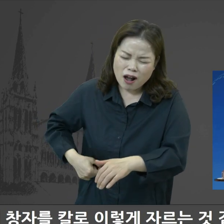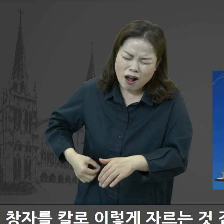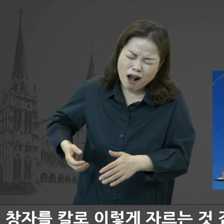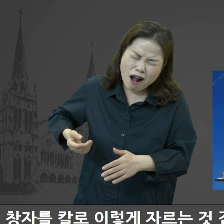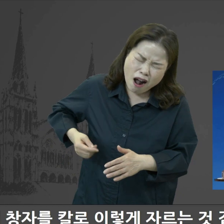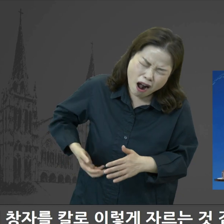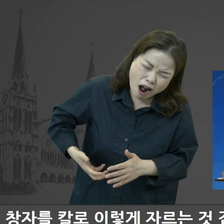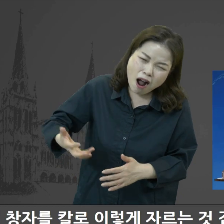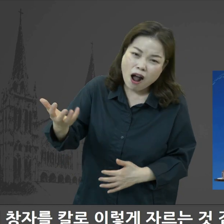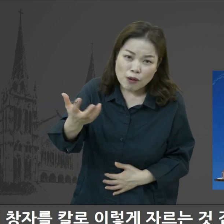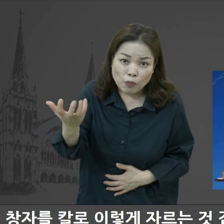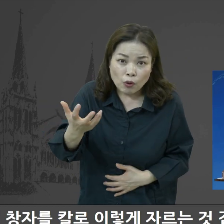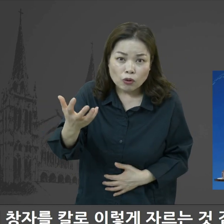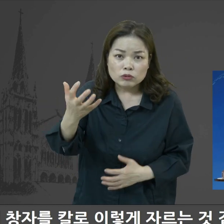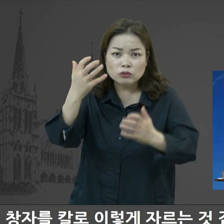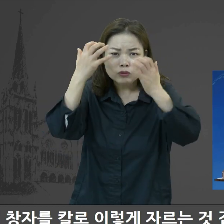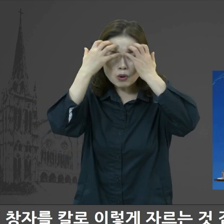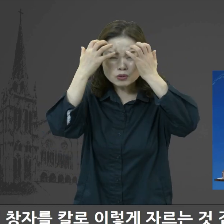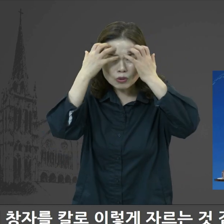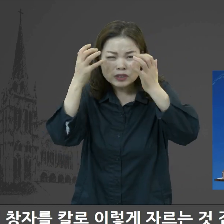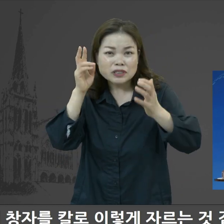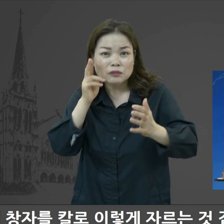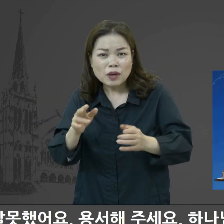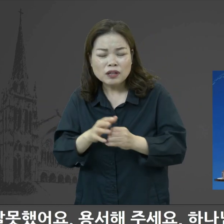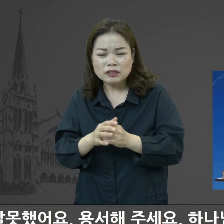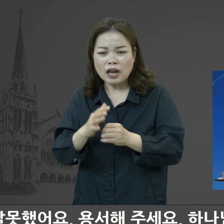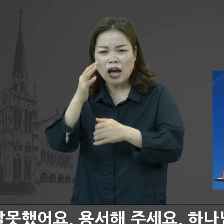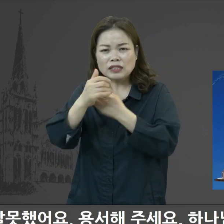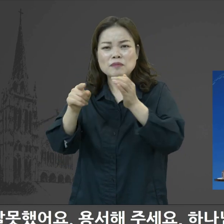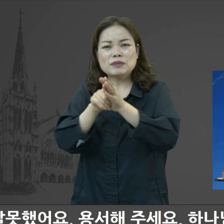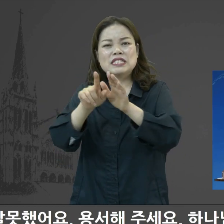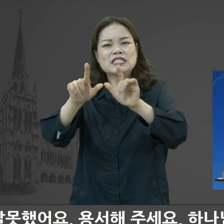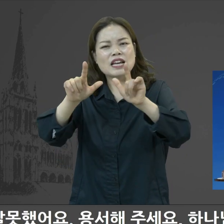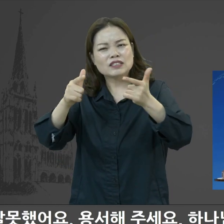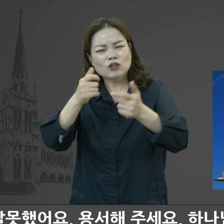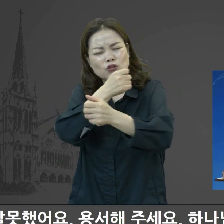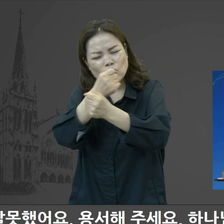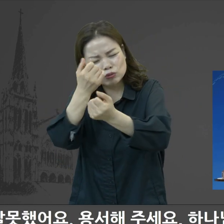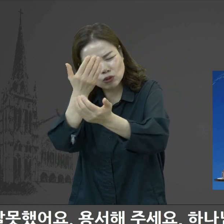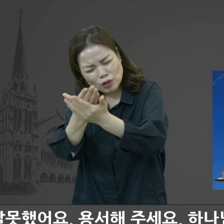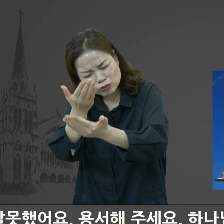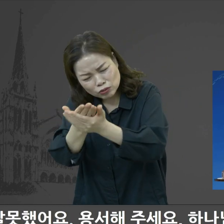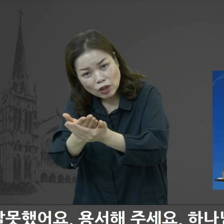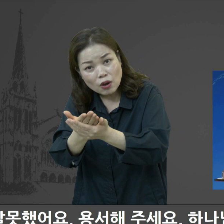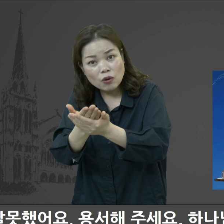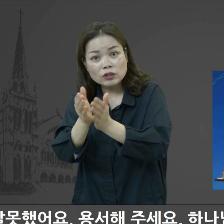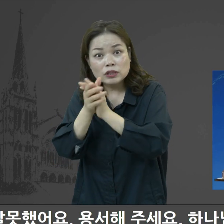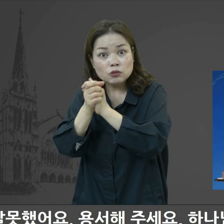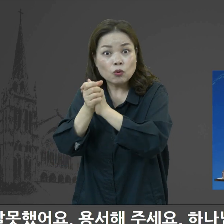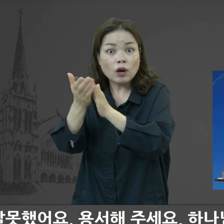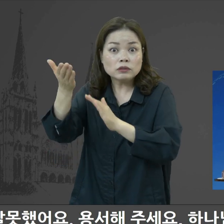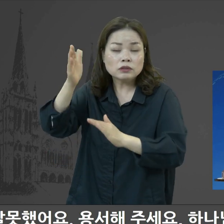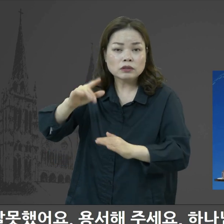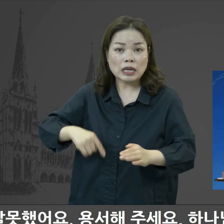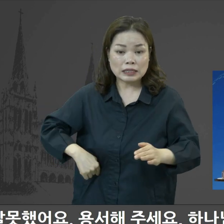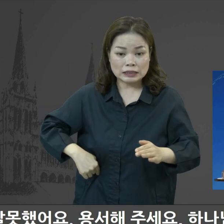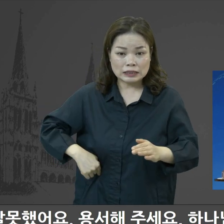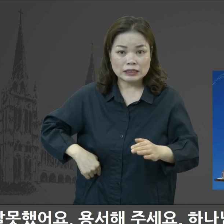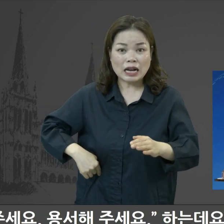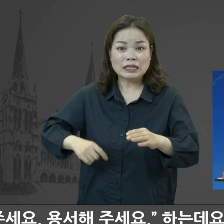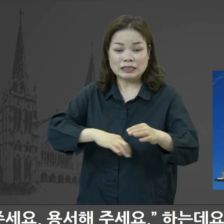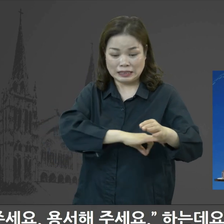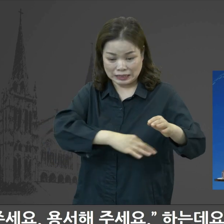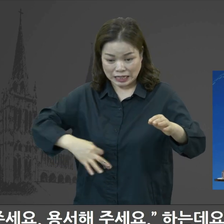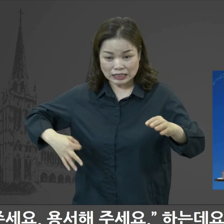하나님, 용서해 주세요 하나님, 하나님 안 믿고 산 거 용서해 주세요, 용서해 주세요 하는데요, 그냥 창자가 끊어지는 것